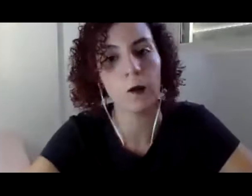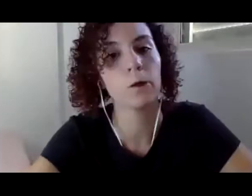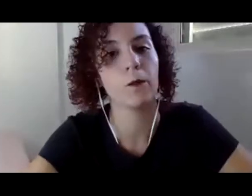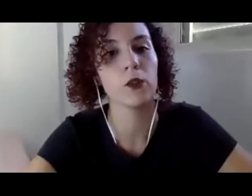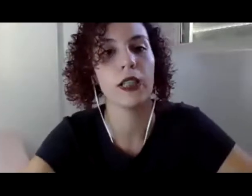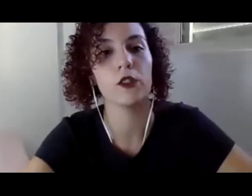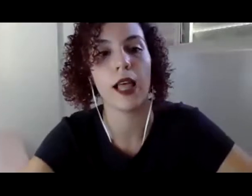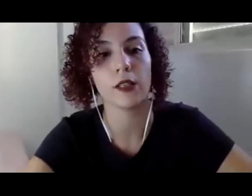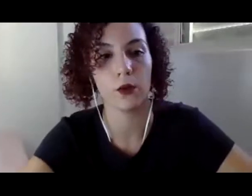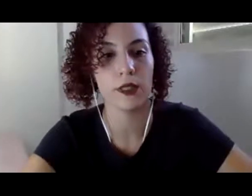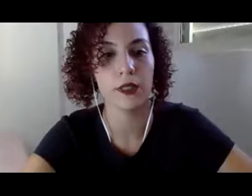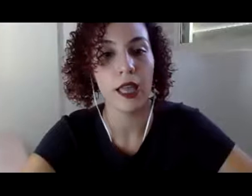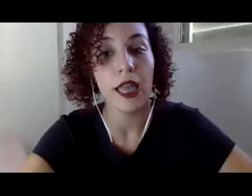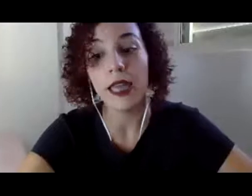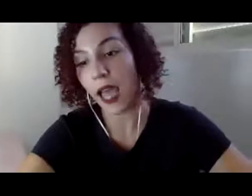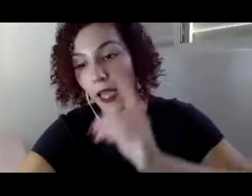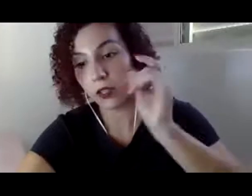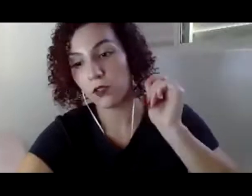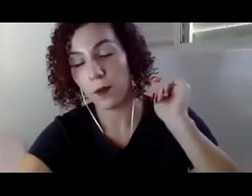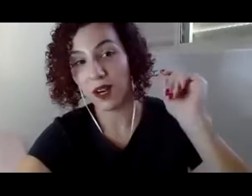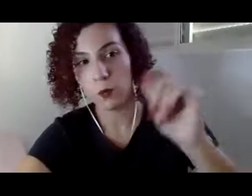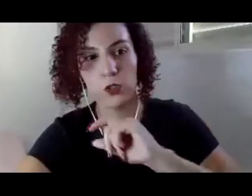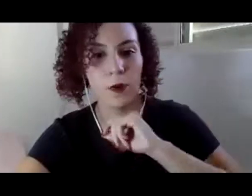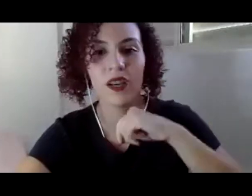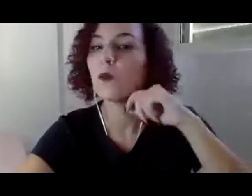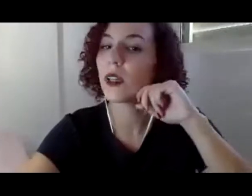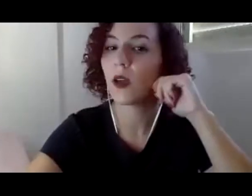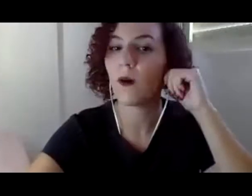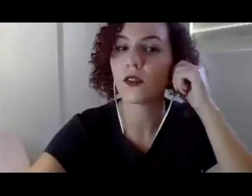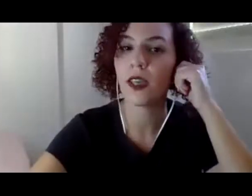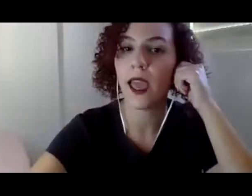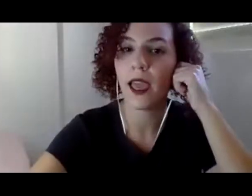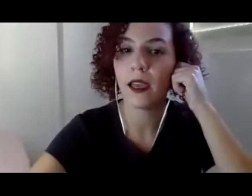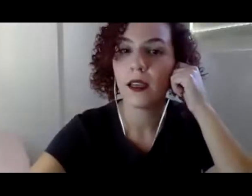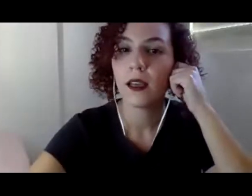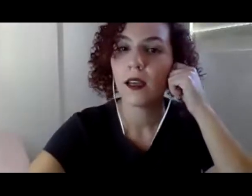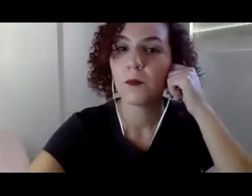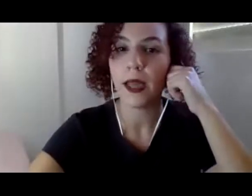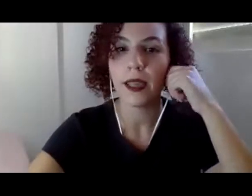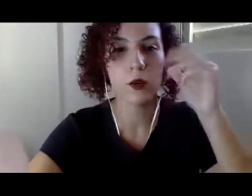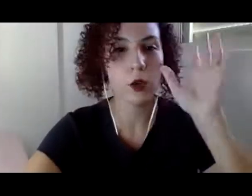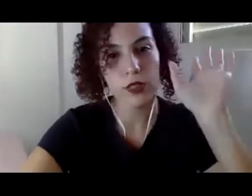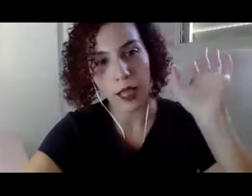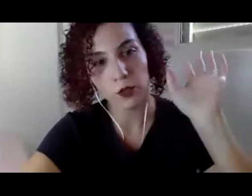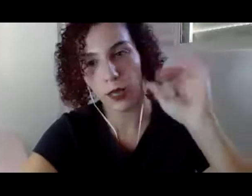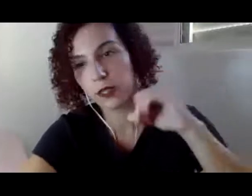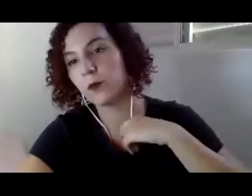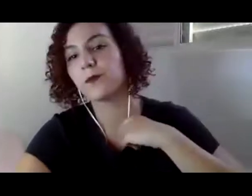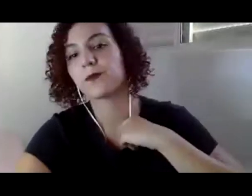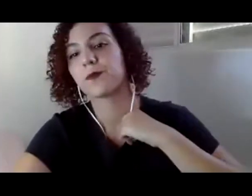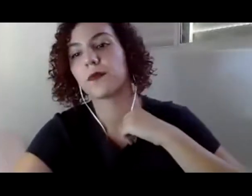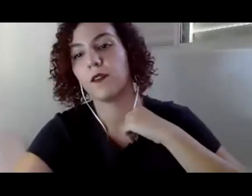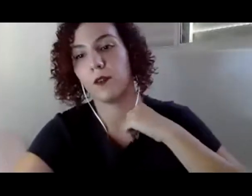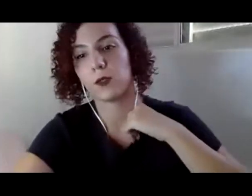Mas então temos sim legislações. E aí a gente vai para a última pergunta, que eu acho que é bem curiosidade